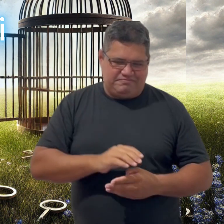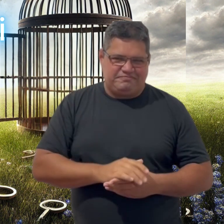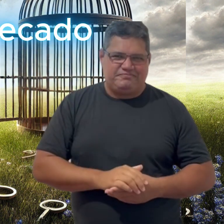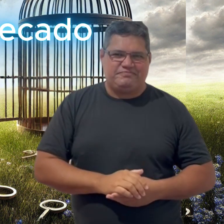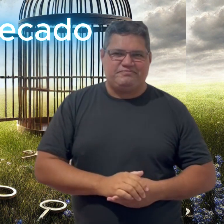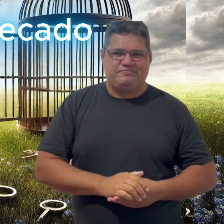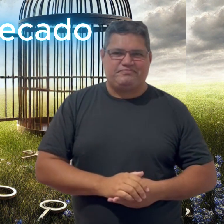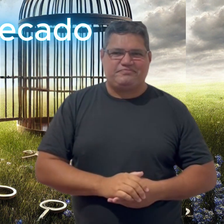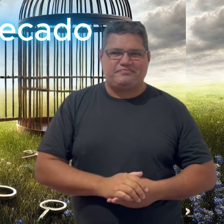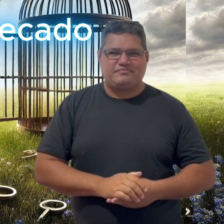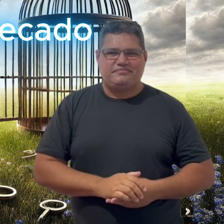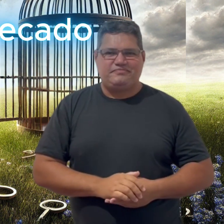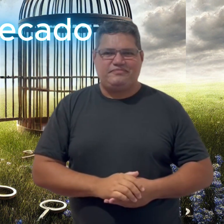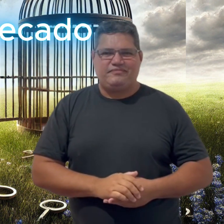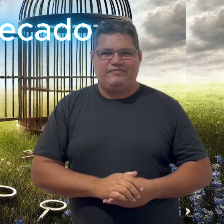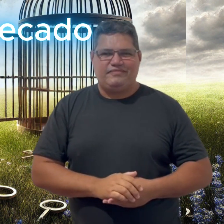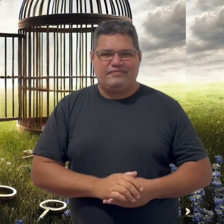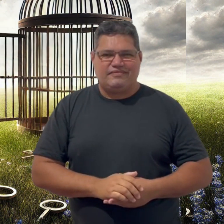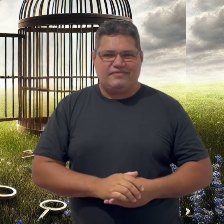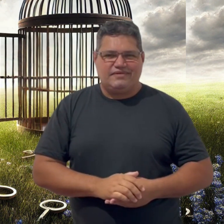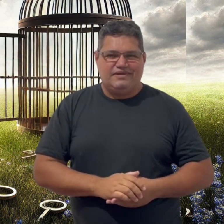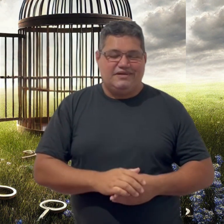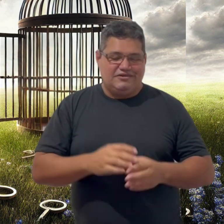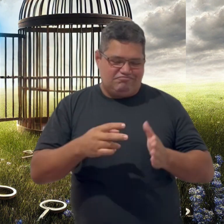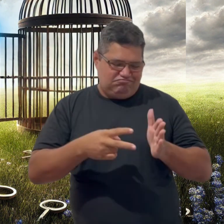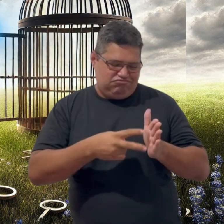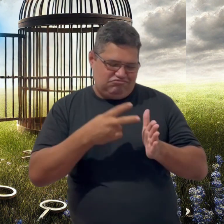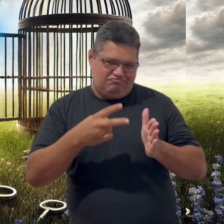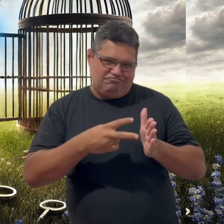Este foi o segundo pecado